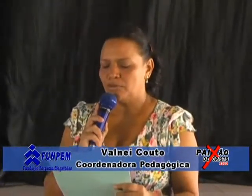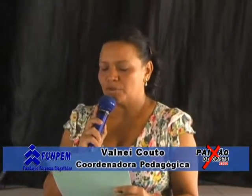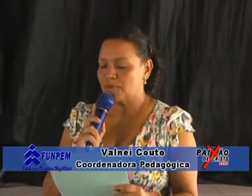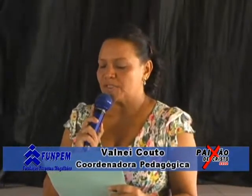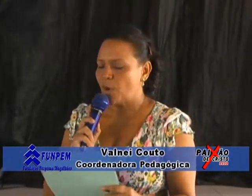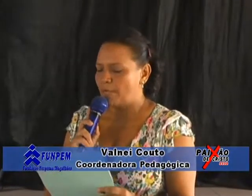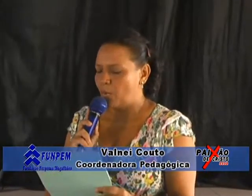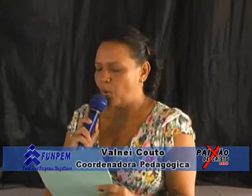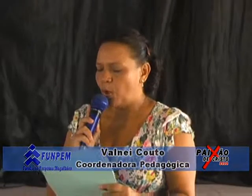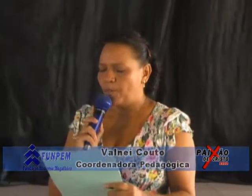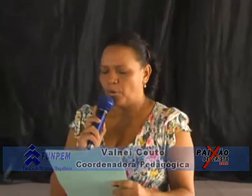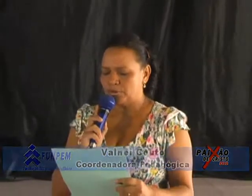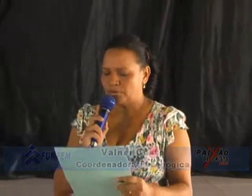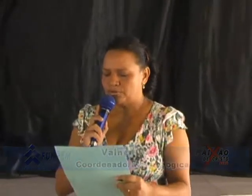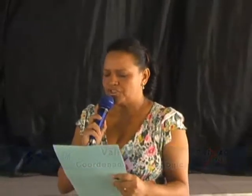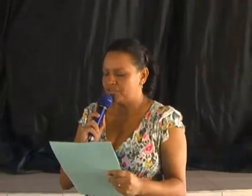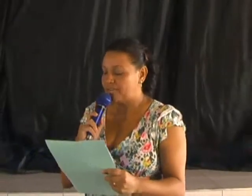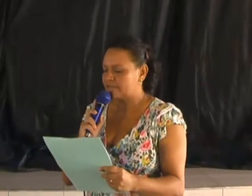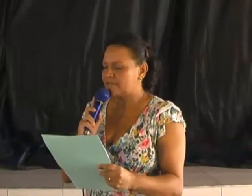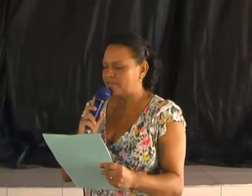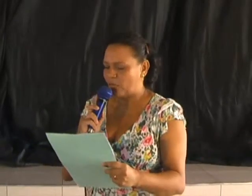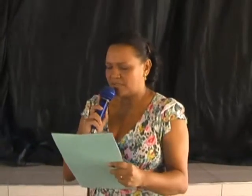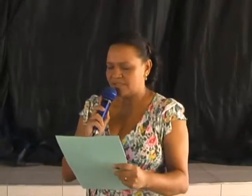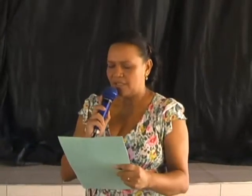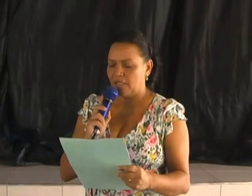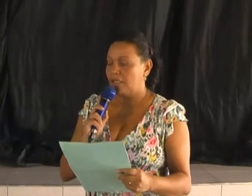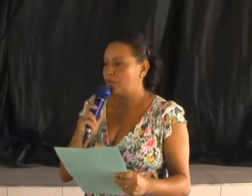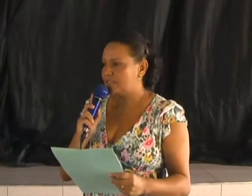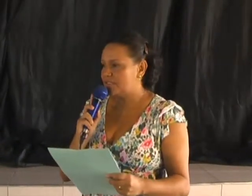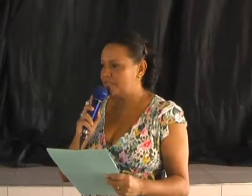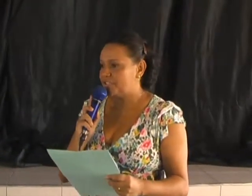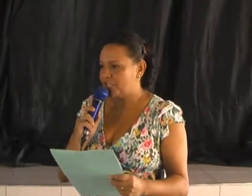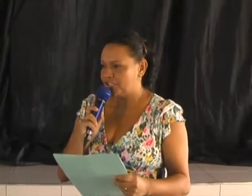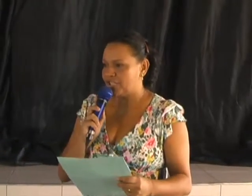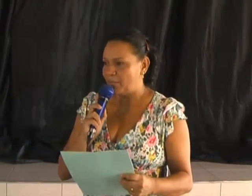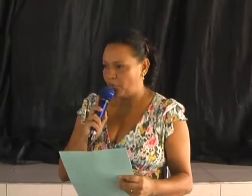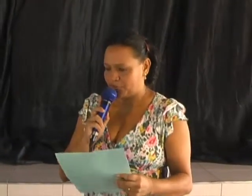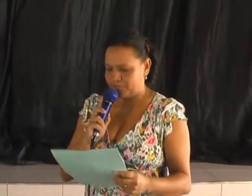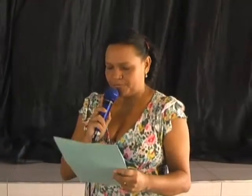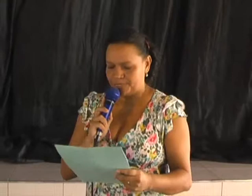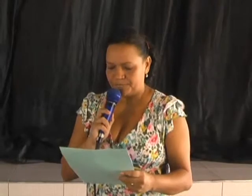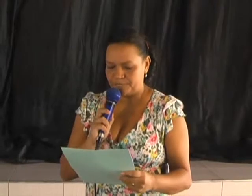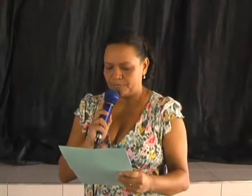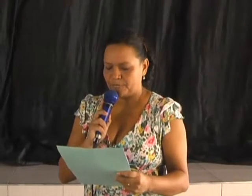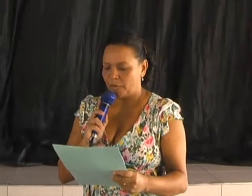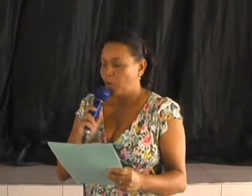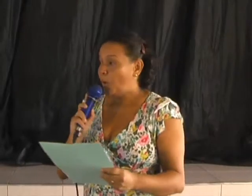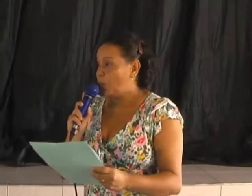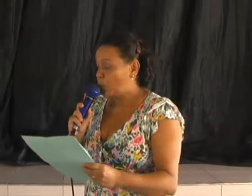demonstrou seu amor por todos de diversas formas, inclusive diante da morte. O